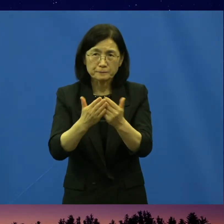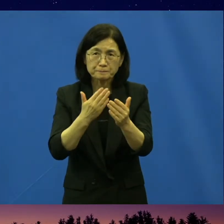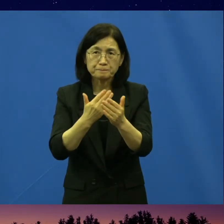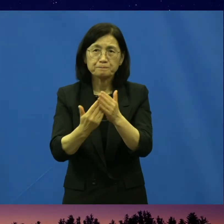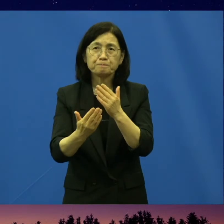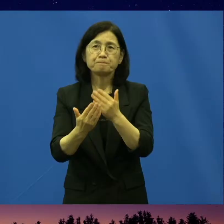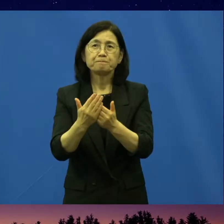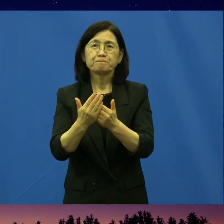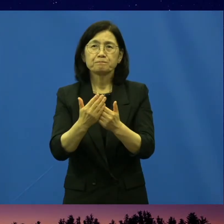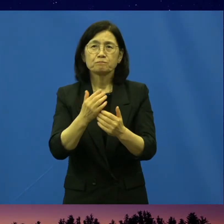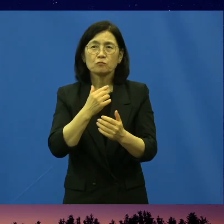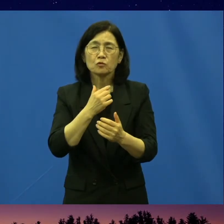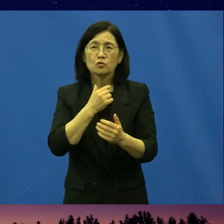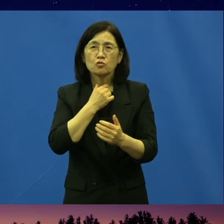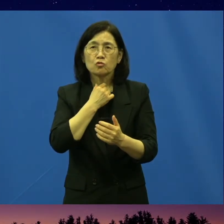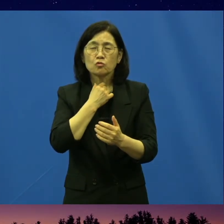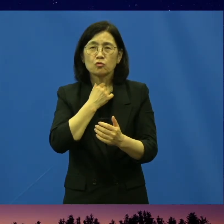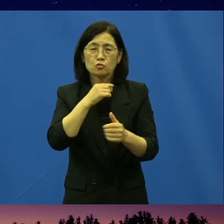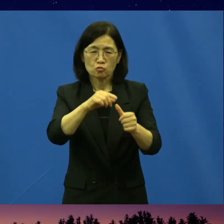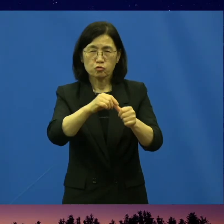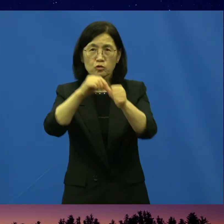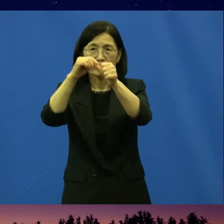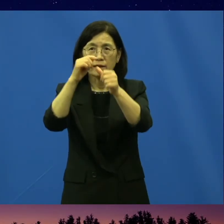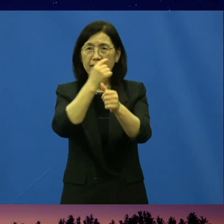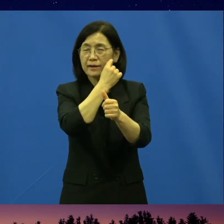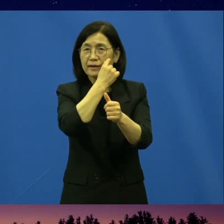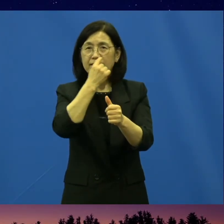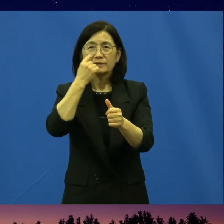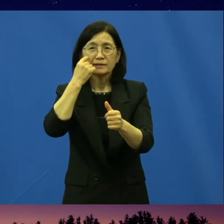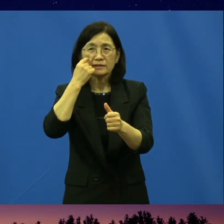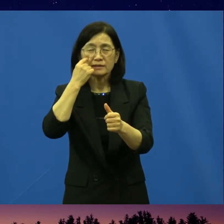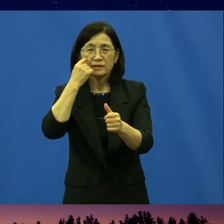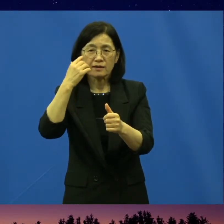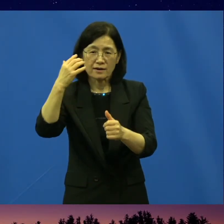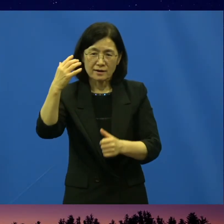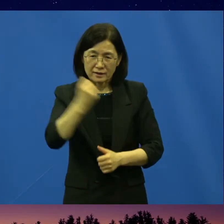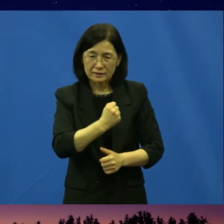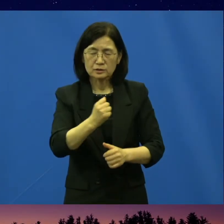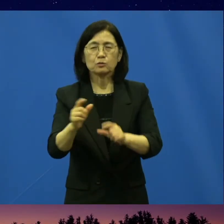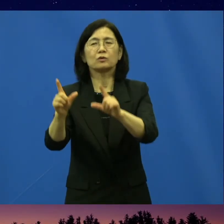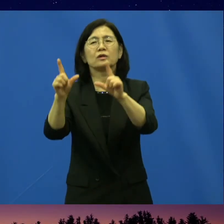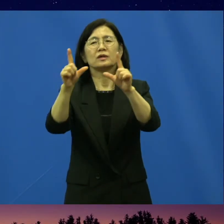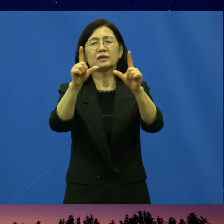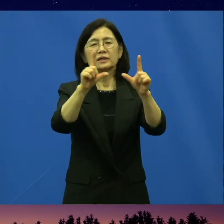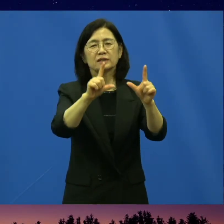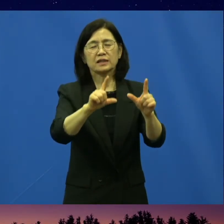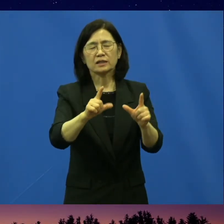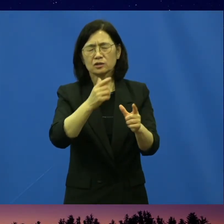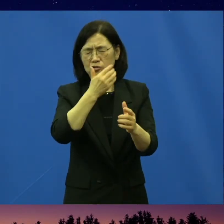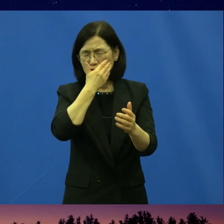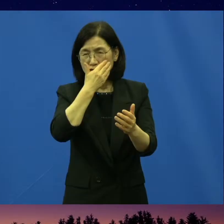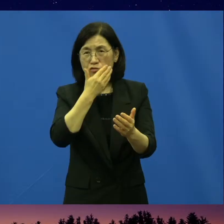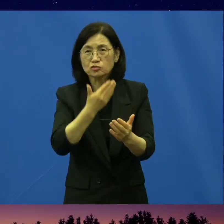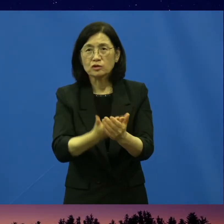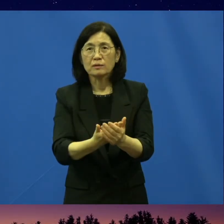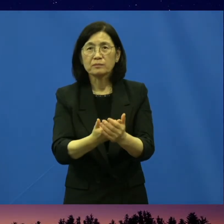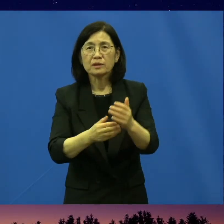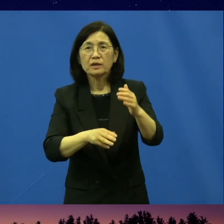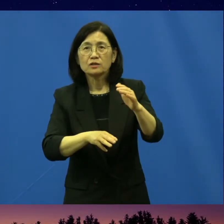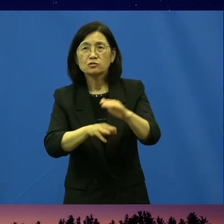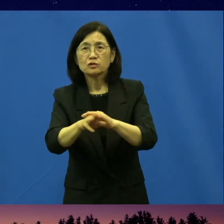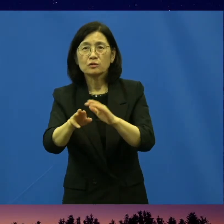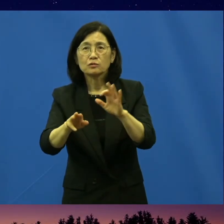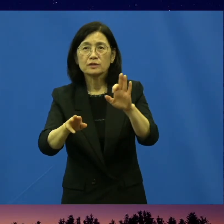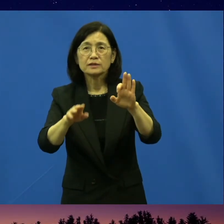이 구원의 증거를 가지고 산다는 것은 너무도 중요합니다. 자, 출애굽기 14장 13절 14절.